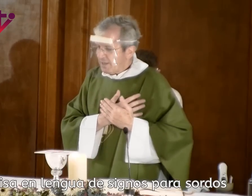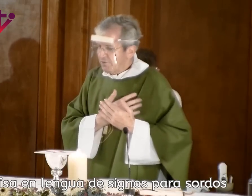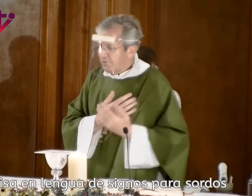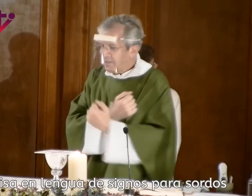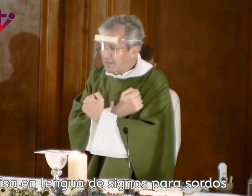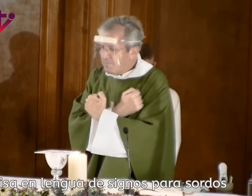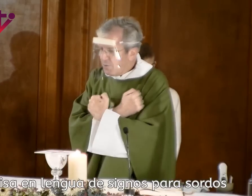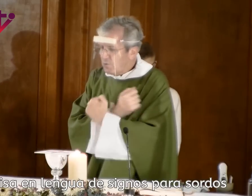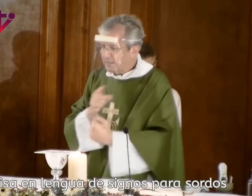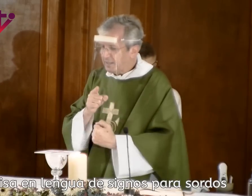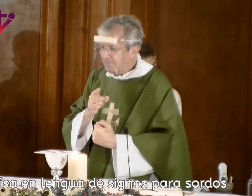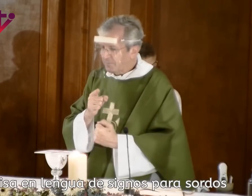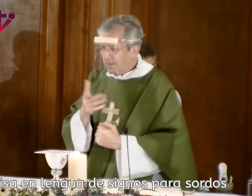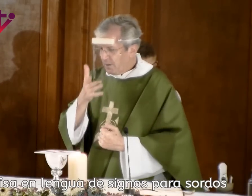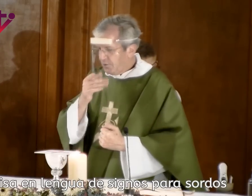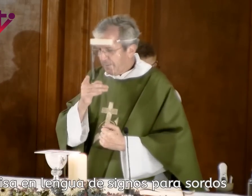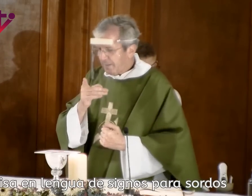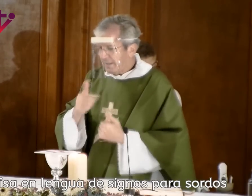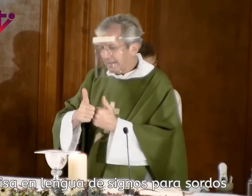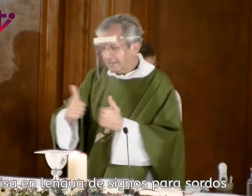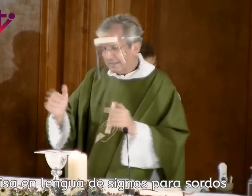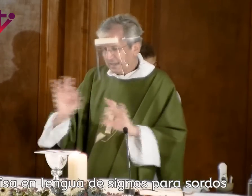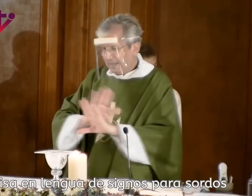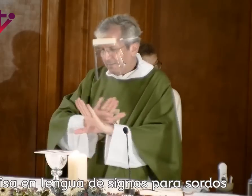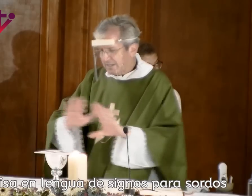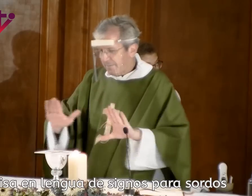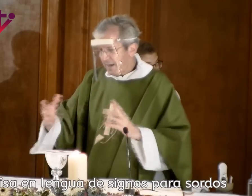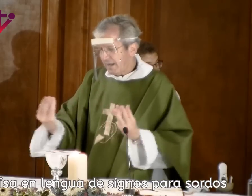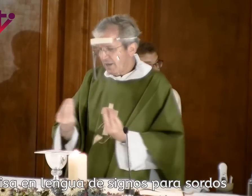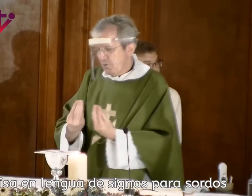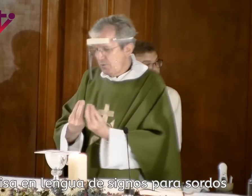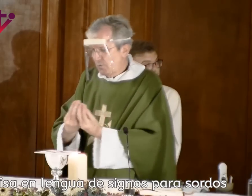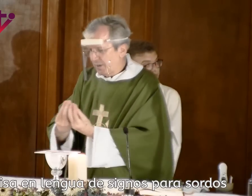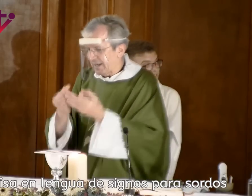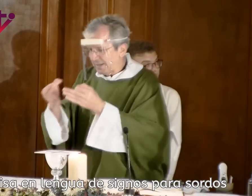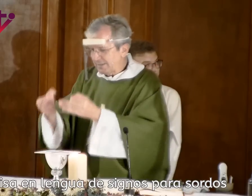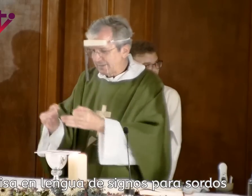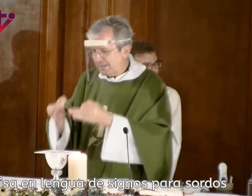abrazo y me uno a ti. No permitas que me separe nunca de ti.